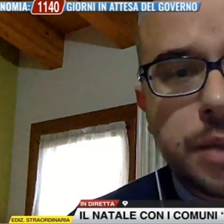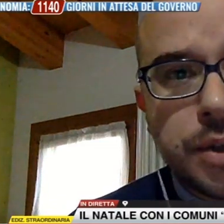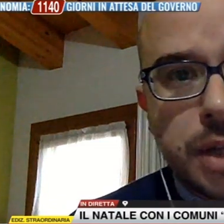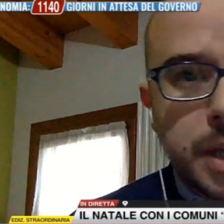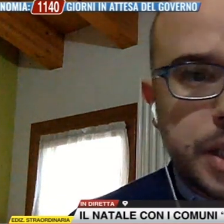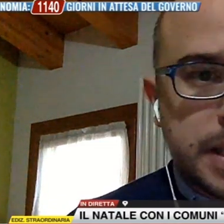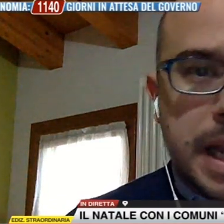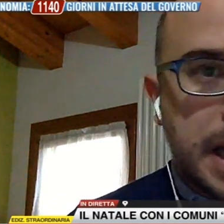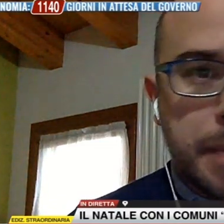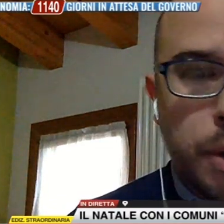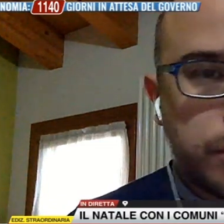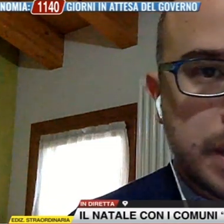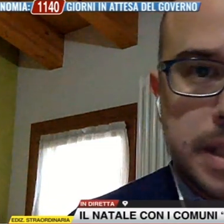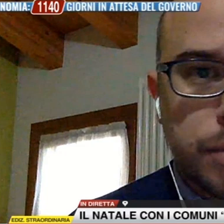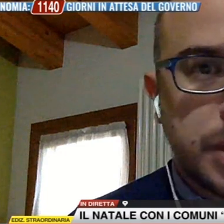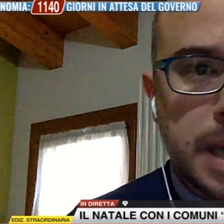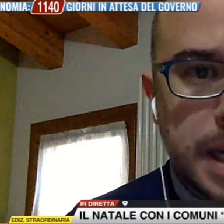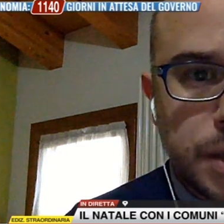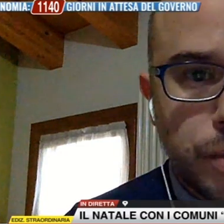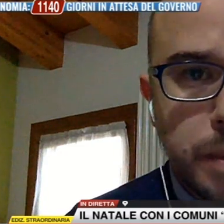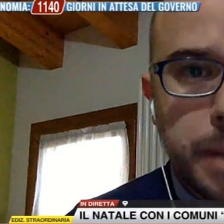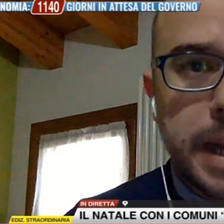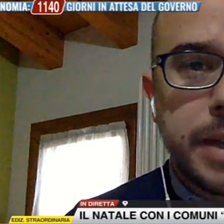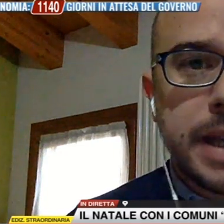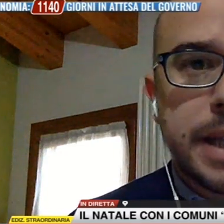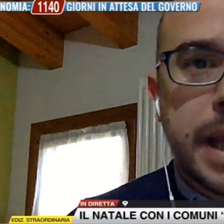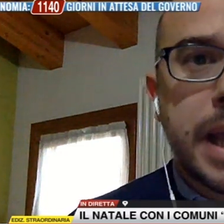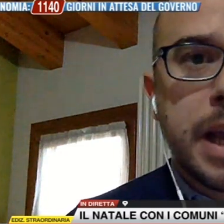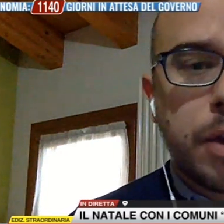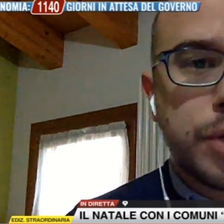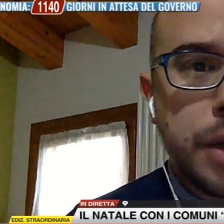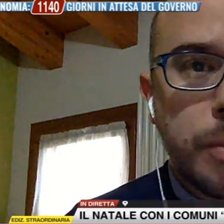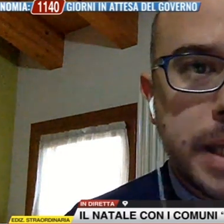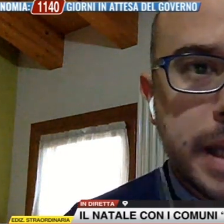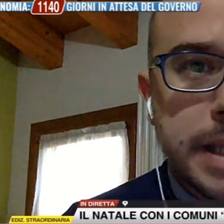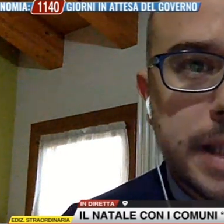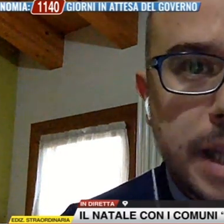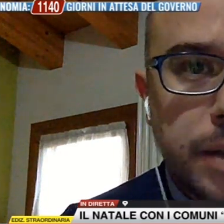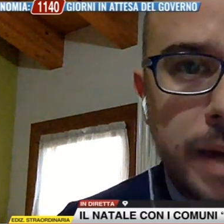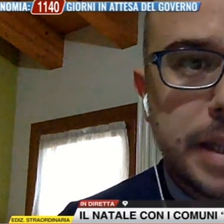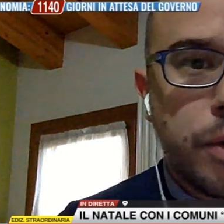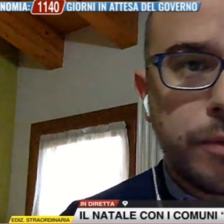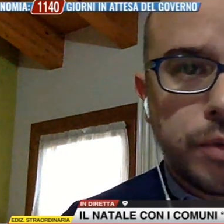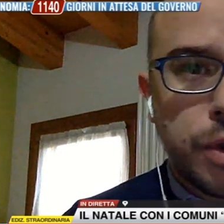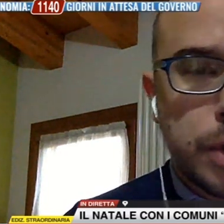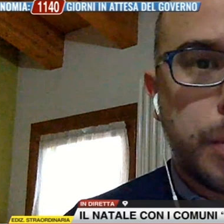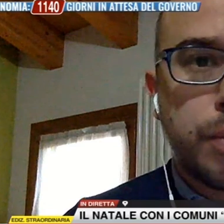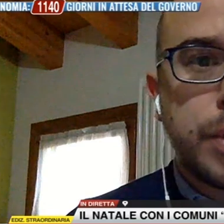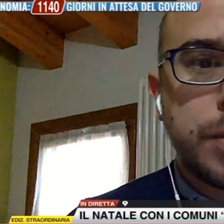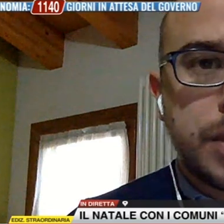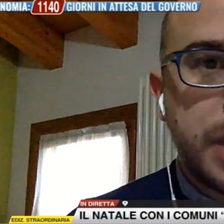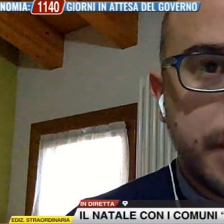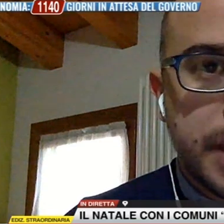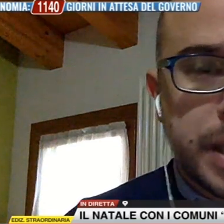questa situazione d'emergenza, che è il rapporto tra Stato centrale e Regioni. Mi pare evidente che così come sta andando avanti non funziona, soprattutto